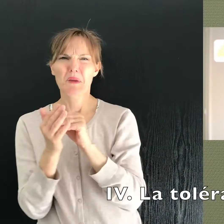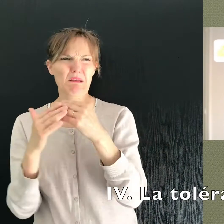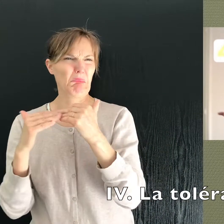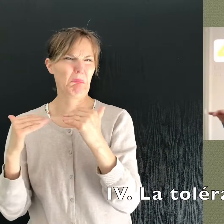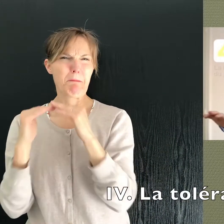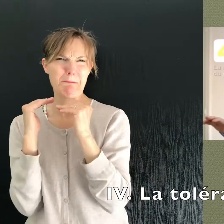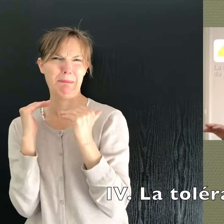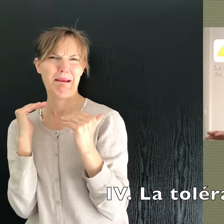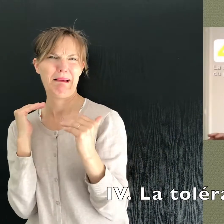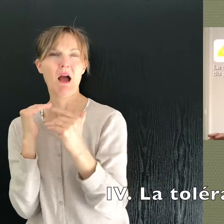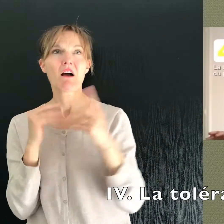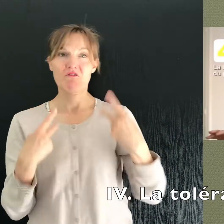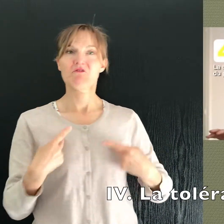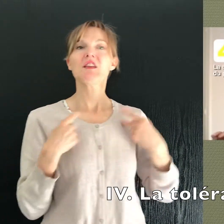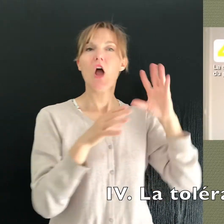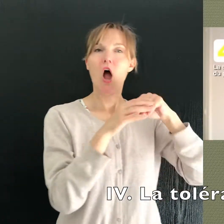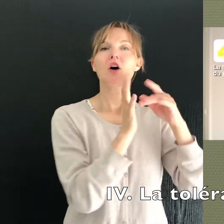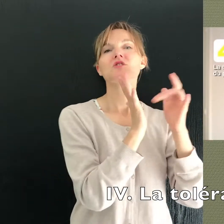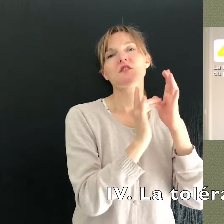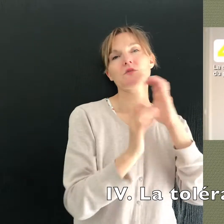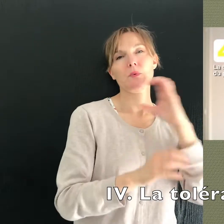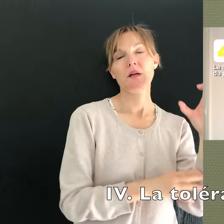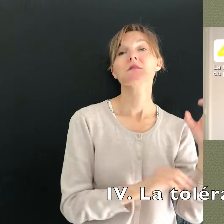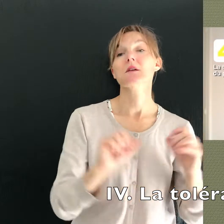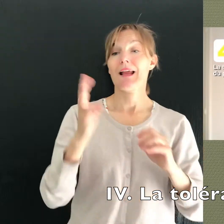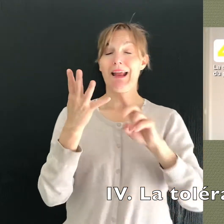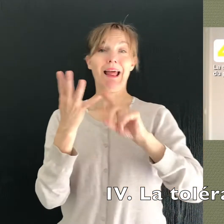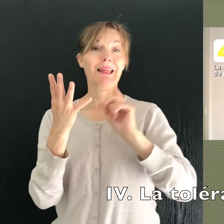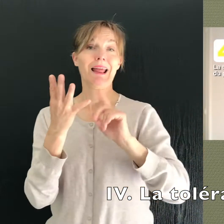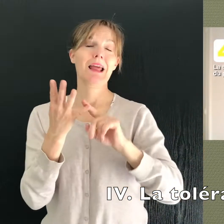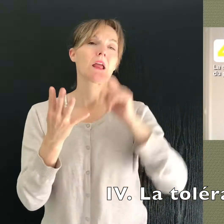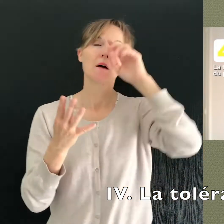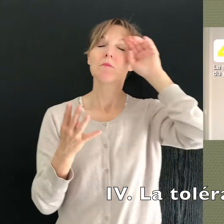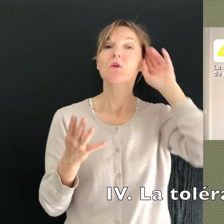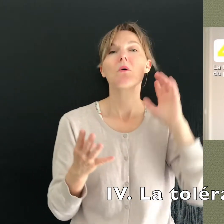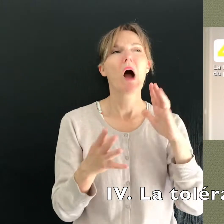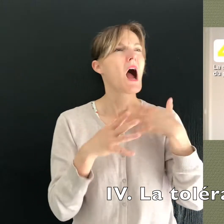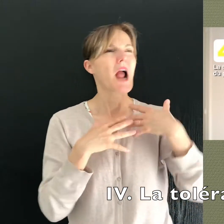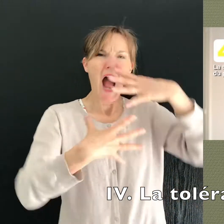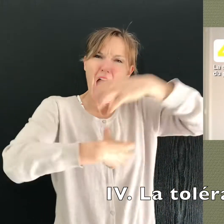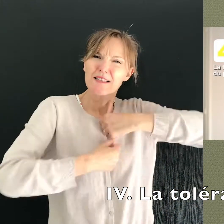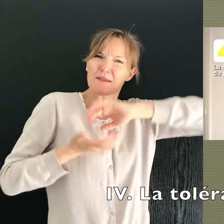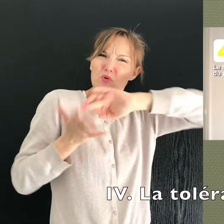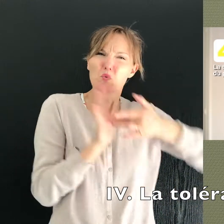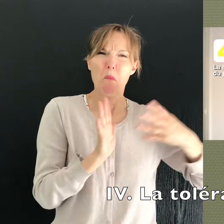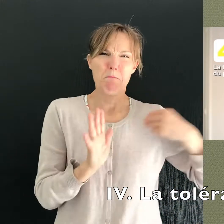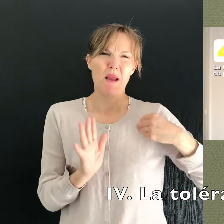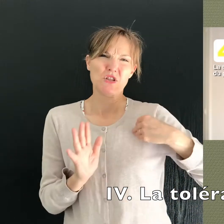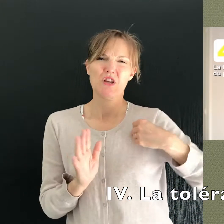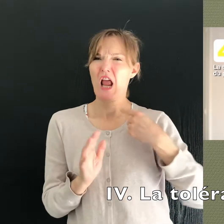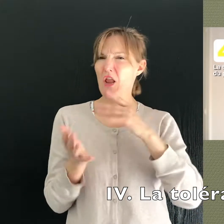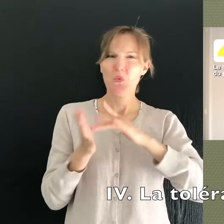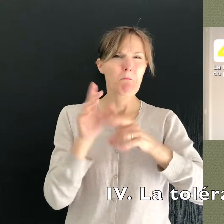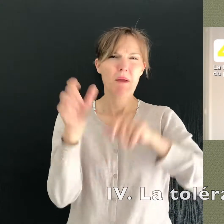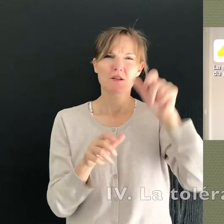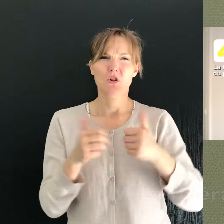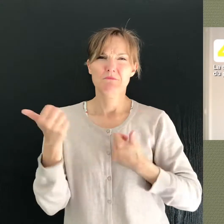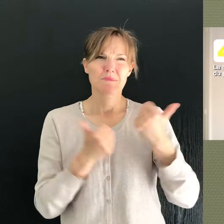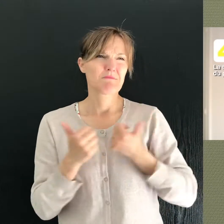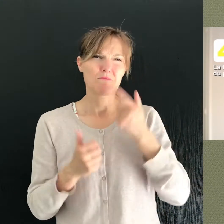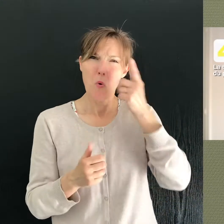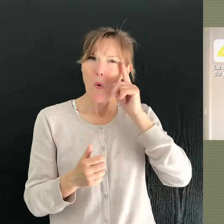message d'amour que nous entendons tout le temps, qui tolère tous les péchés des serviteurs au nom de cet amour. Ce